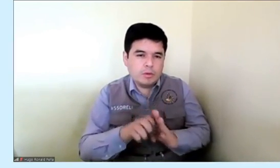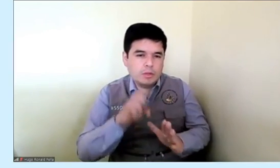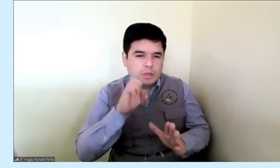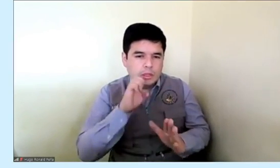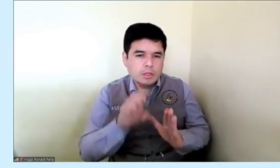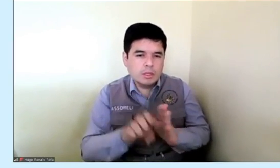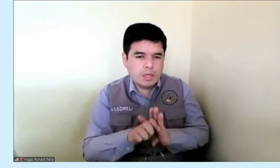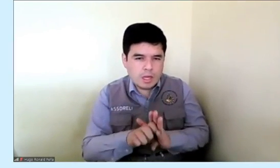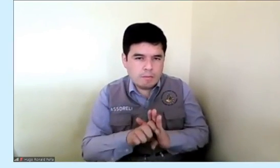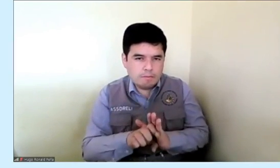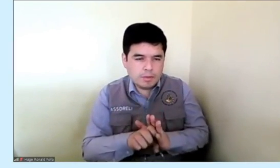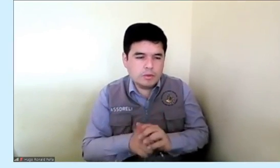Por ejemplo,